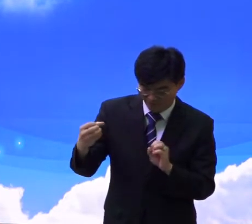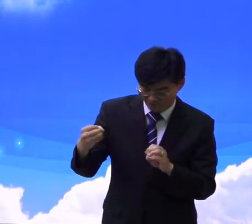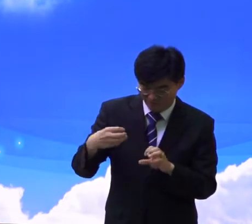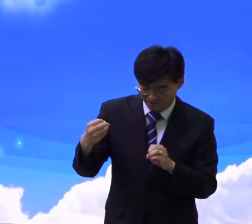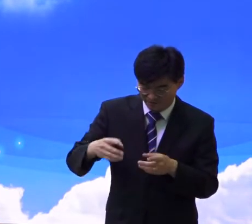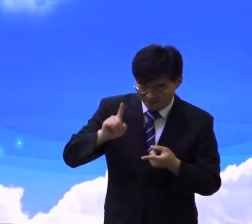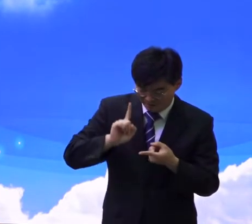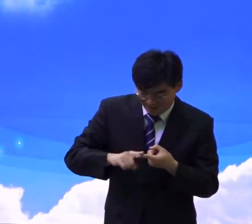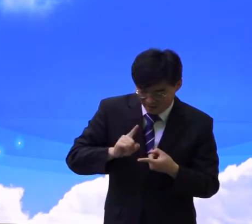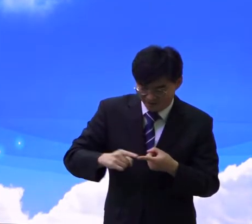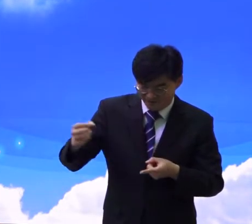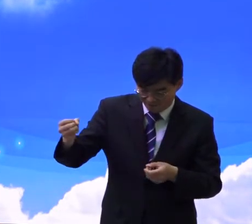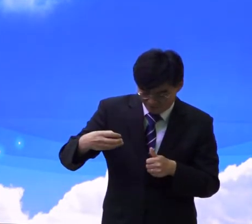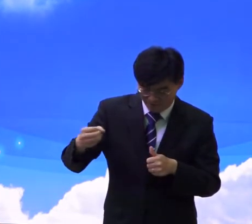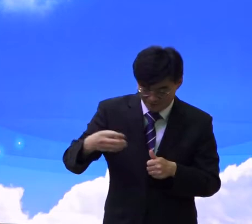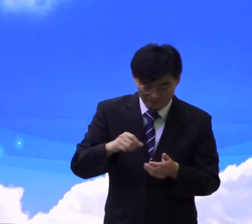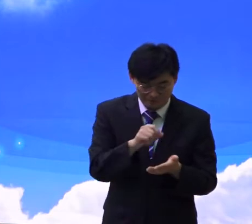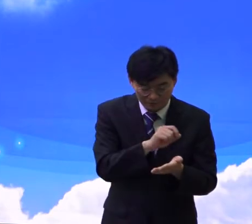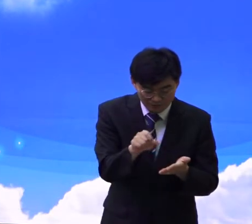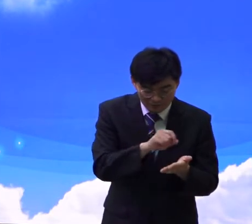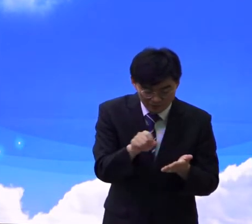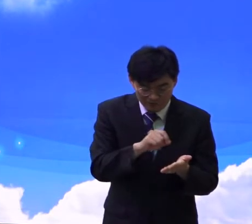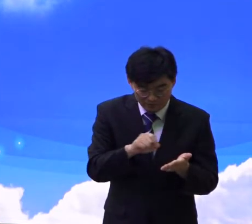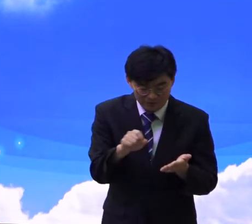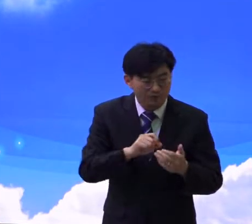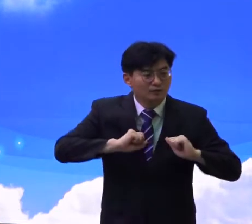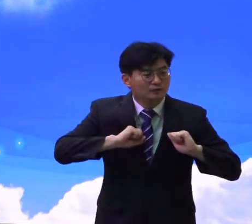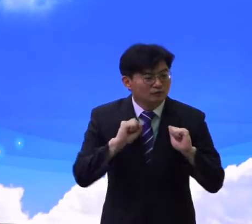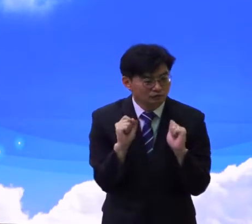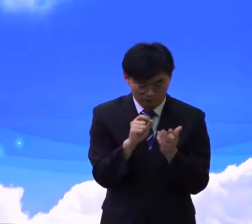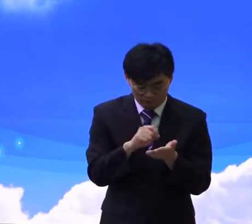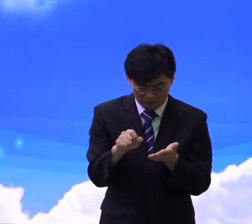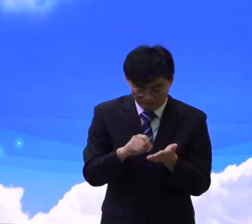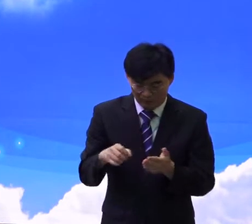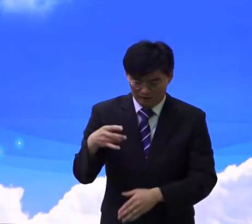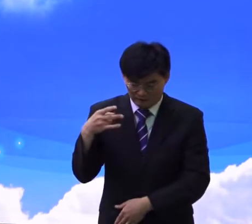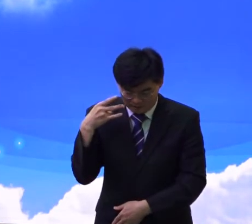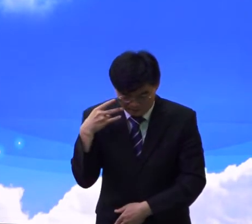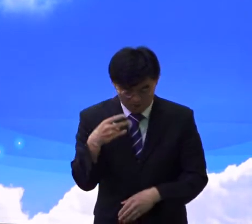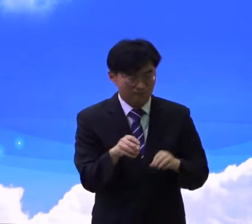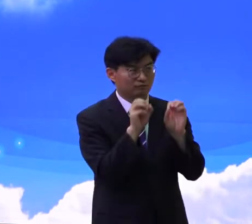뜻이 무엇인지를 최선을 다해서 충실하게 선포하는 일을 했습니다.